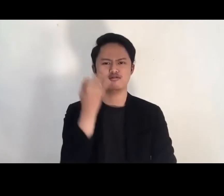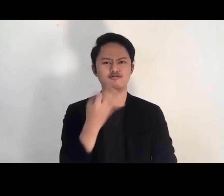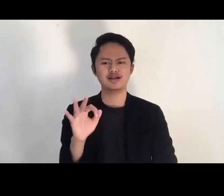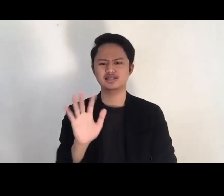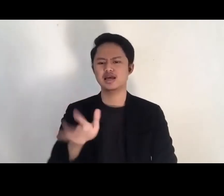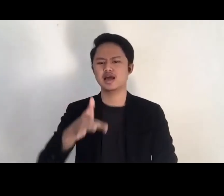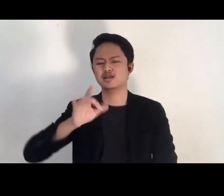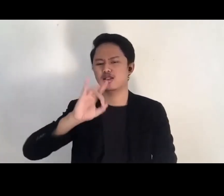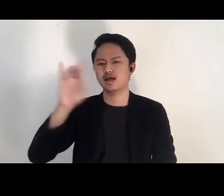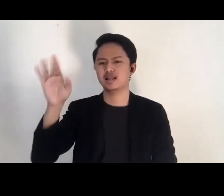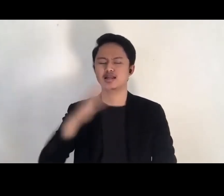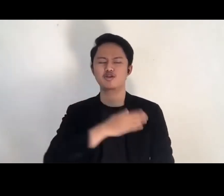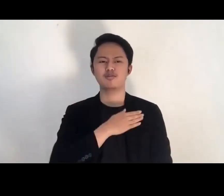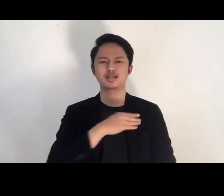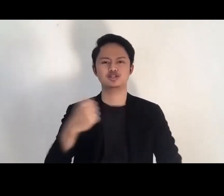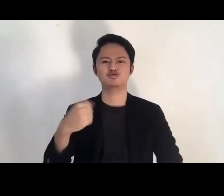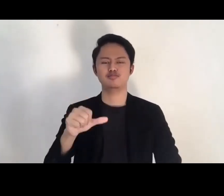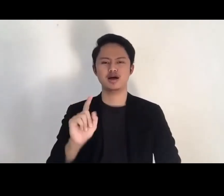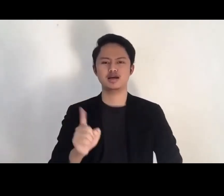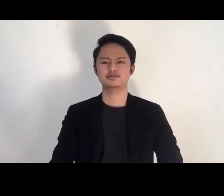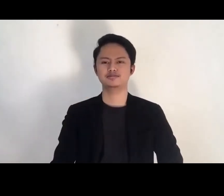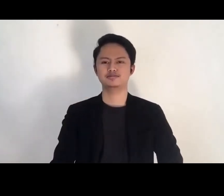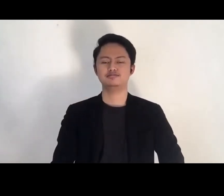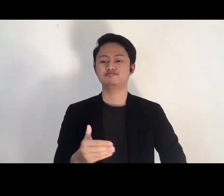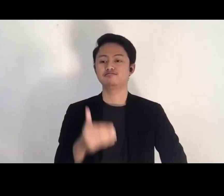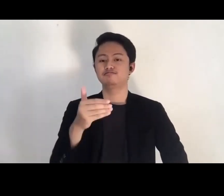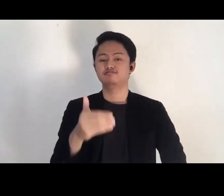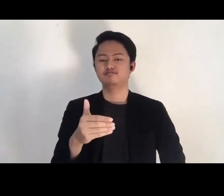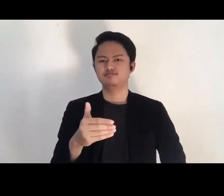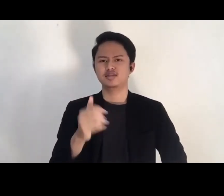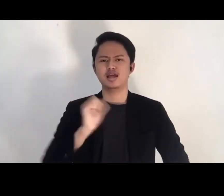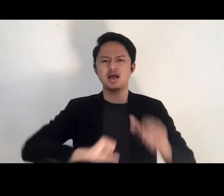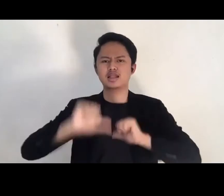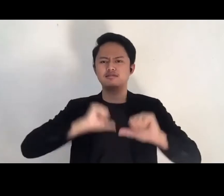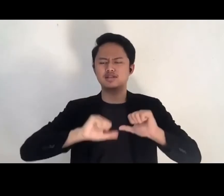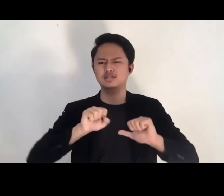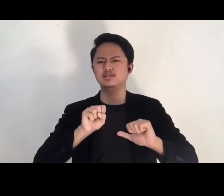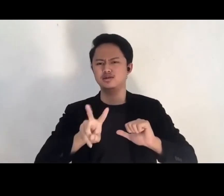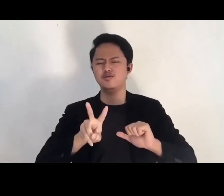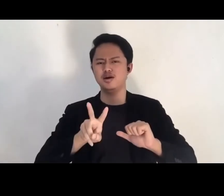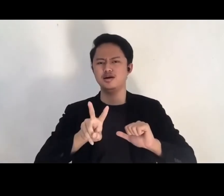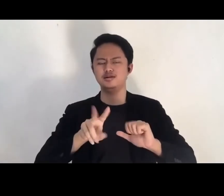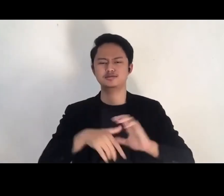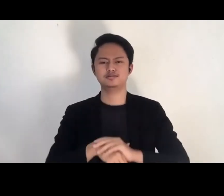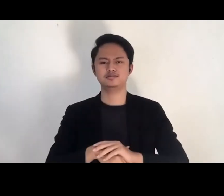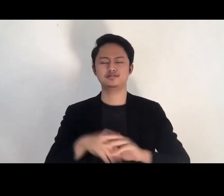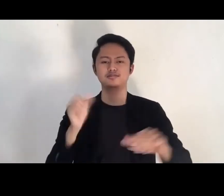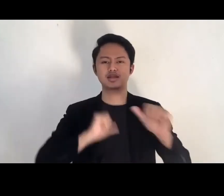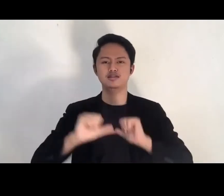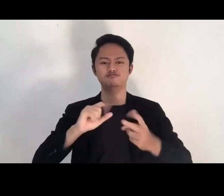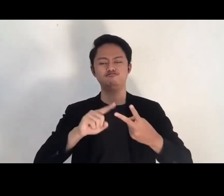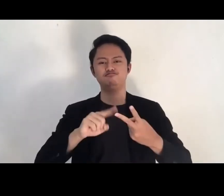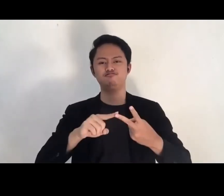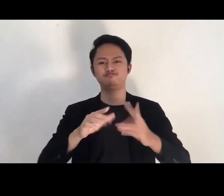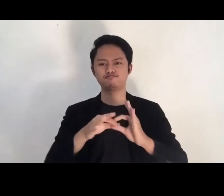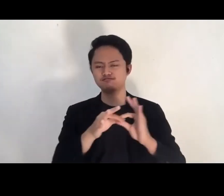di Kabupaten Sumba Barat. Kemudian kegiatan kedua sebagai bagian daripada bentuk kerja